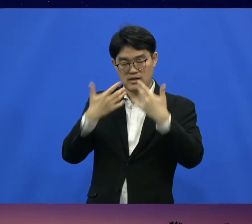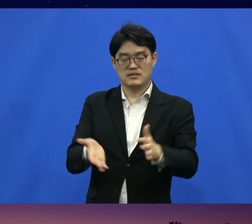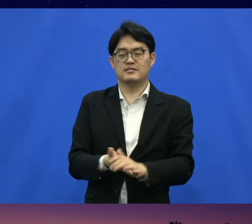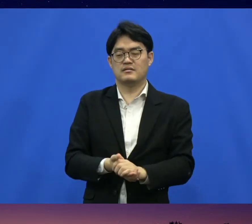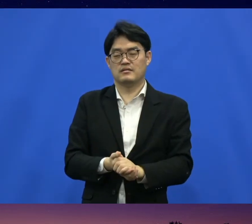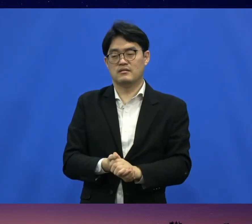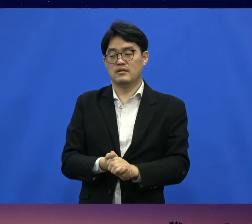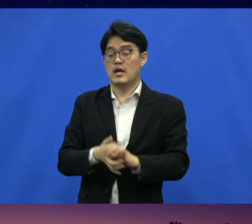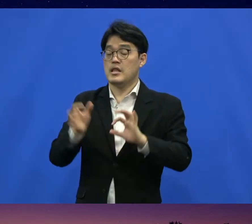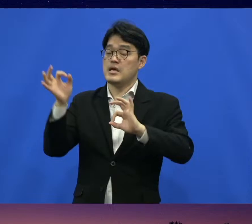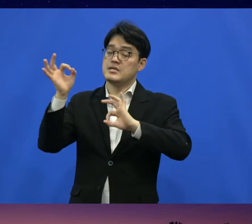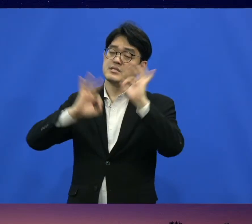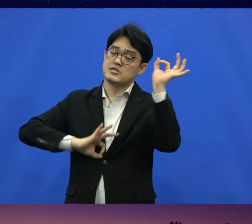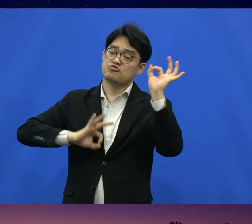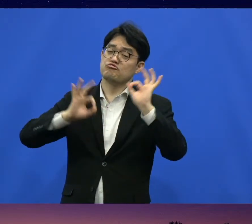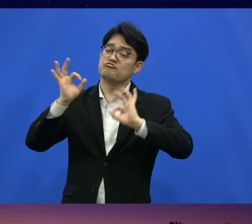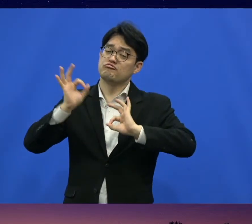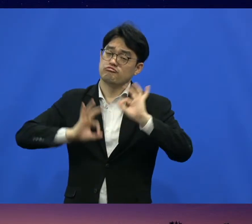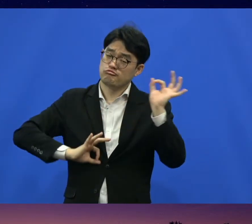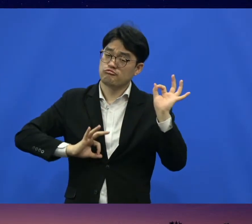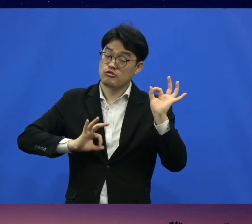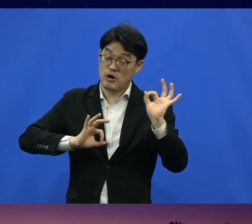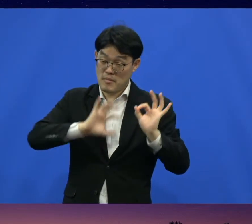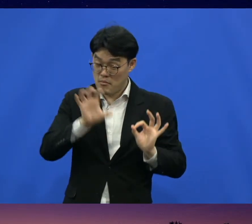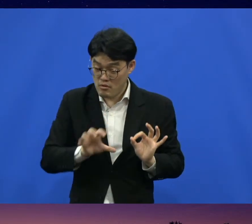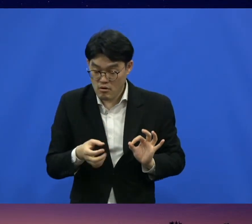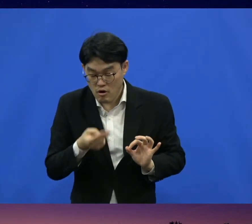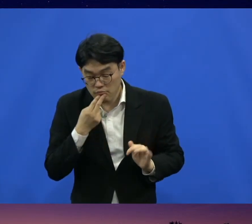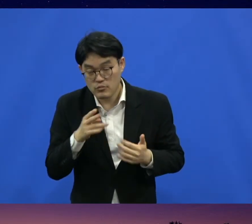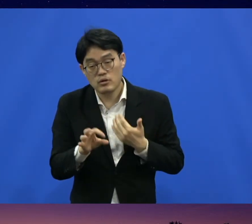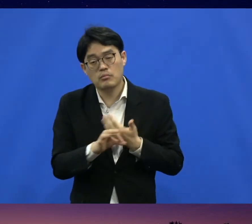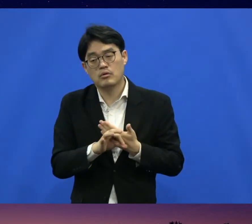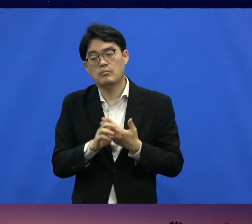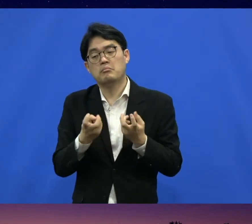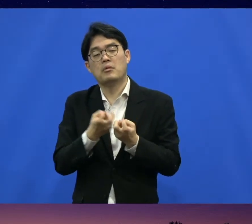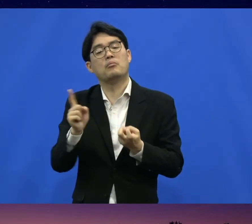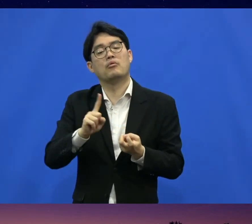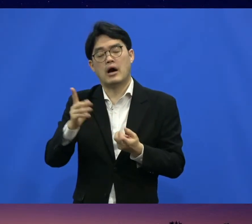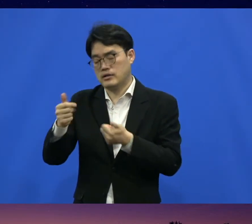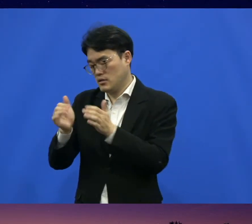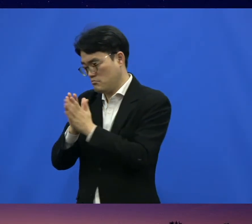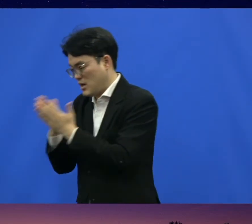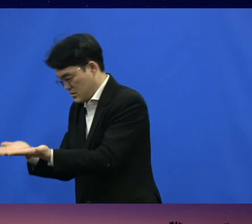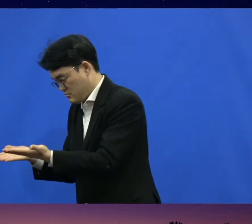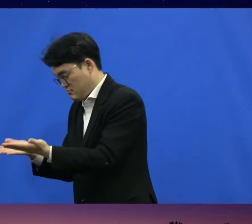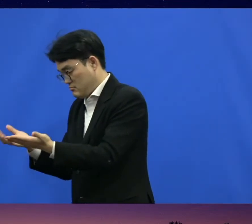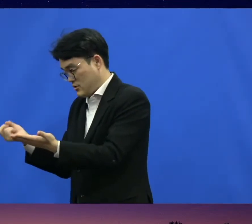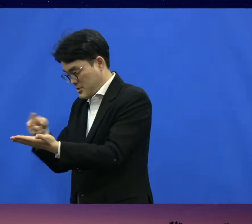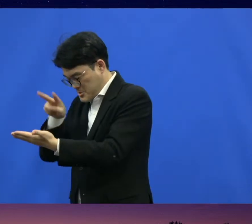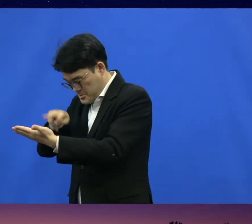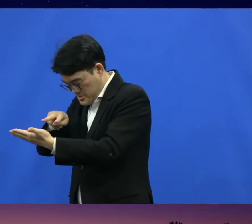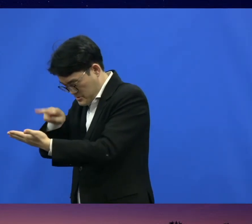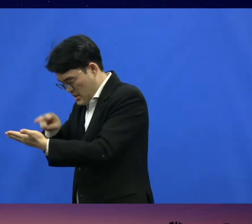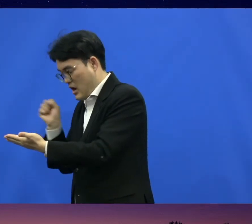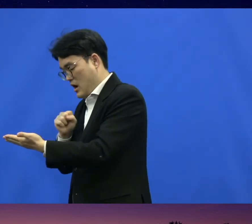거예요. 지혜로운 인생은 실수를 줄이는 것이고 더 지혜로운 것은 실수를 반복하지 않는